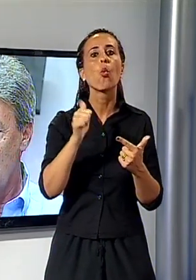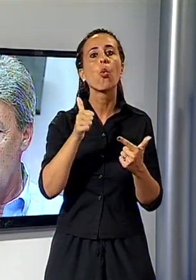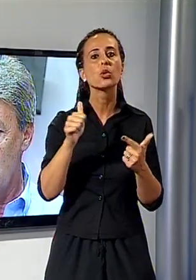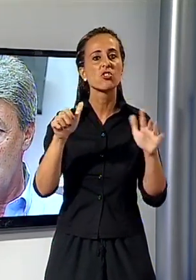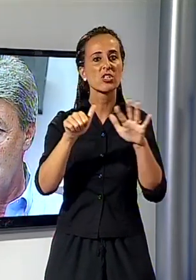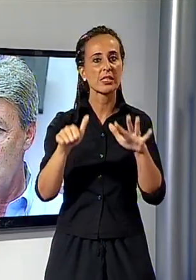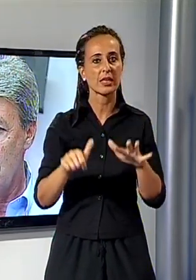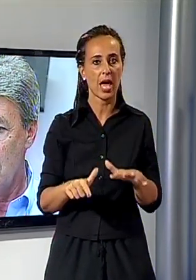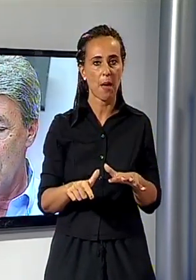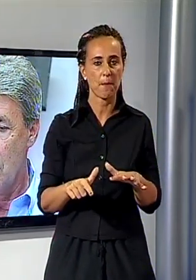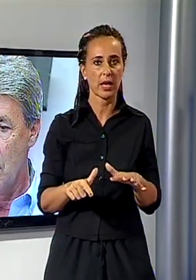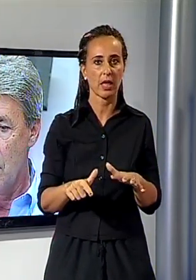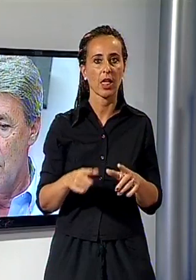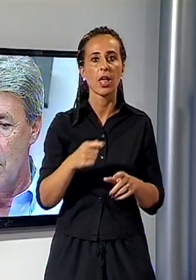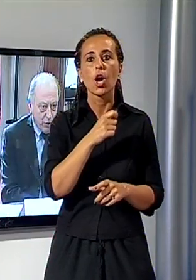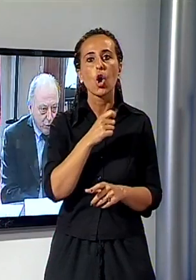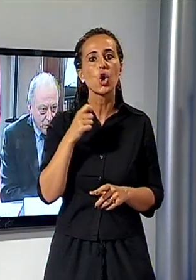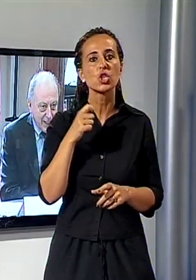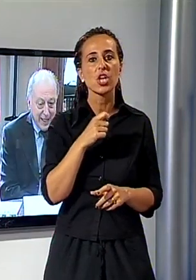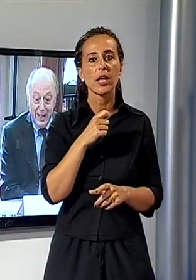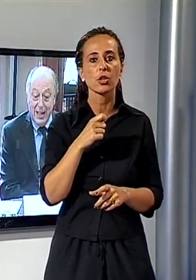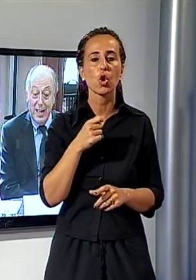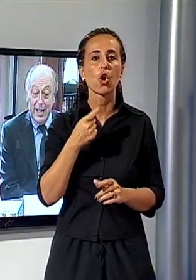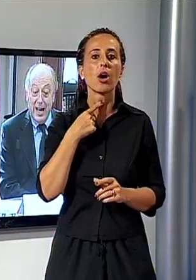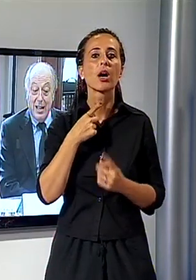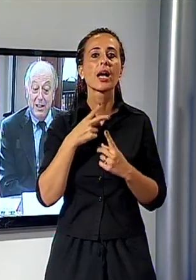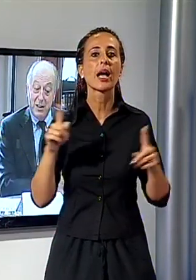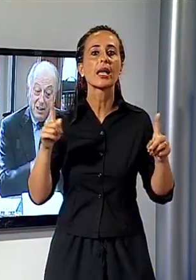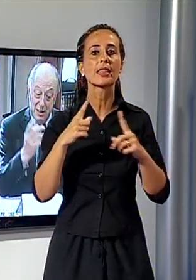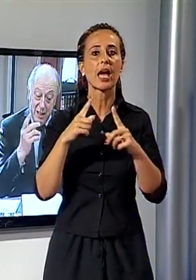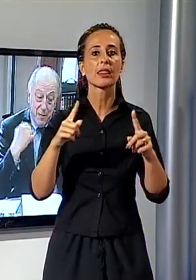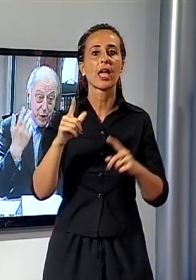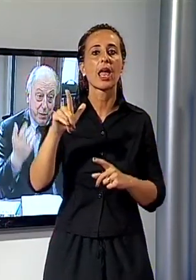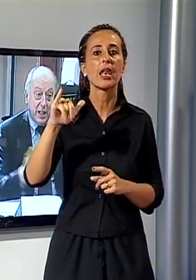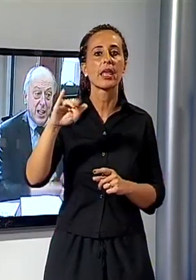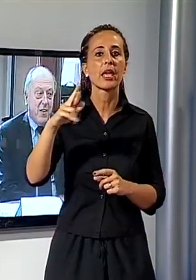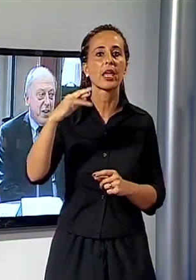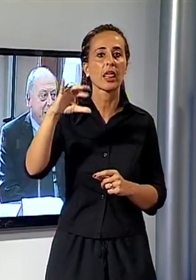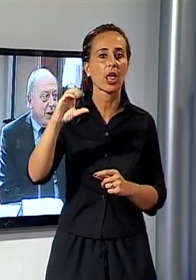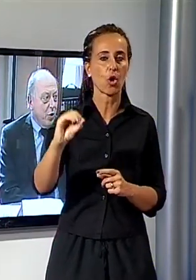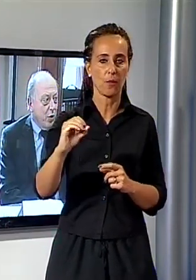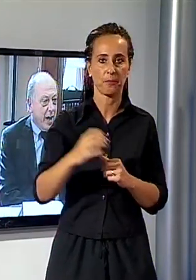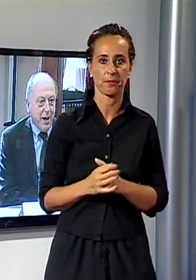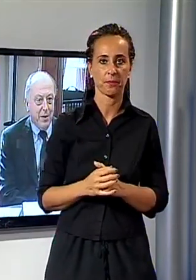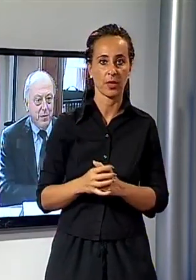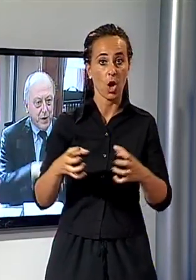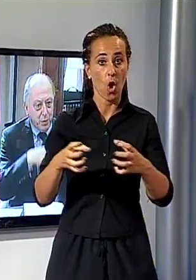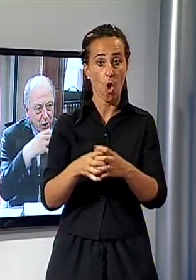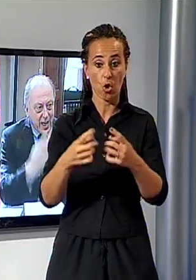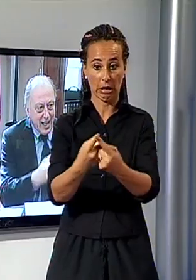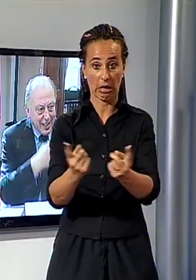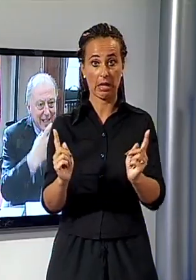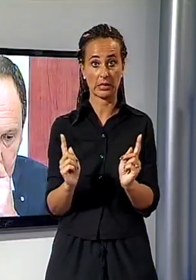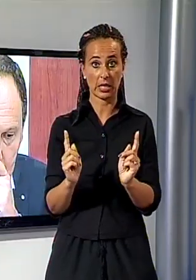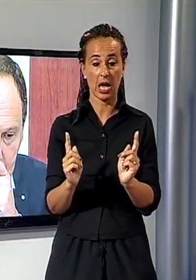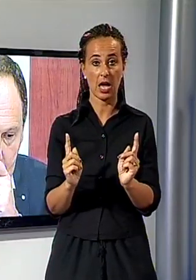Musicali Luigi Boccherini promuove Boccherini Open Gold, il festival dei grandi artisti che per il mese di settembre alterna